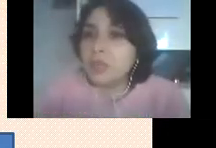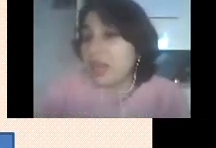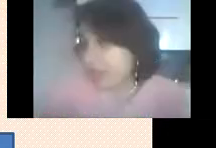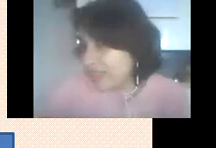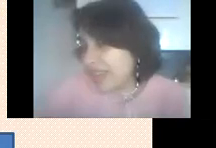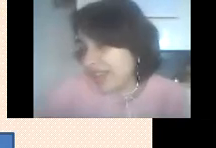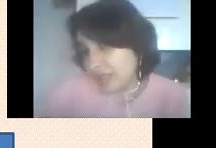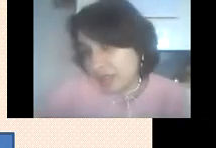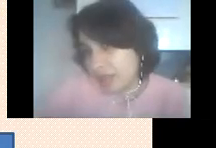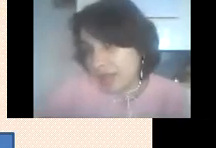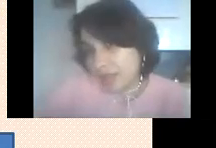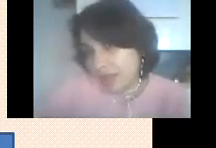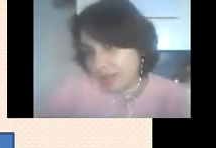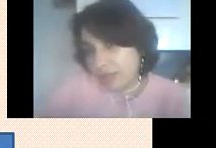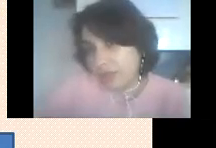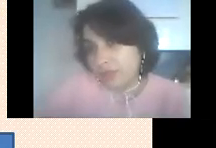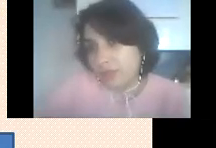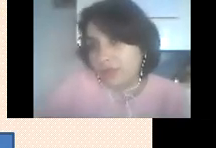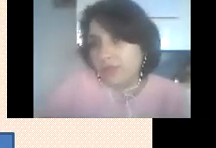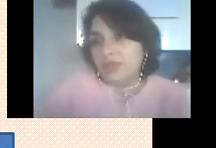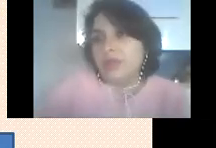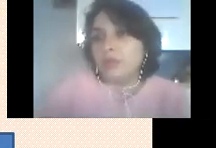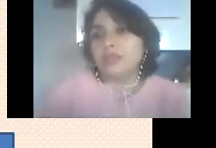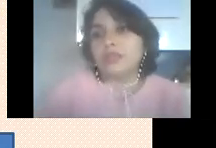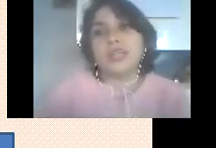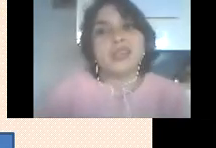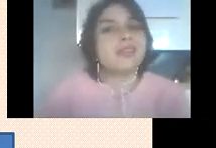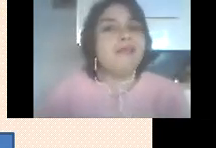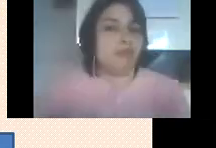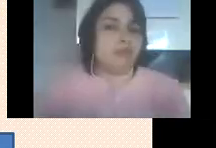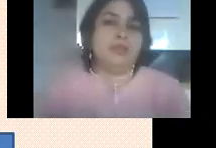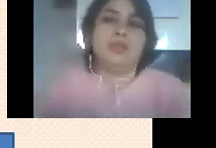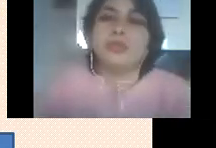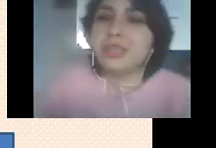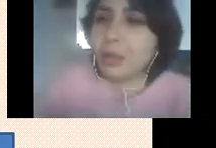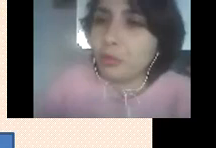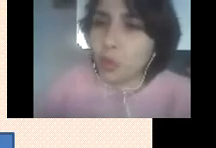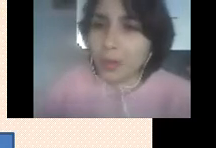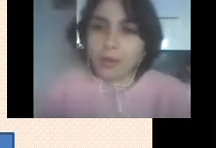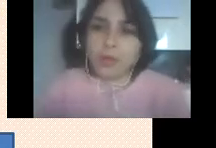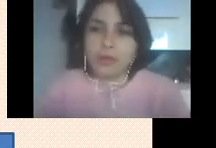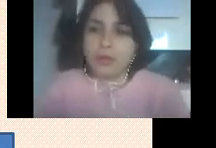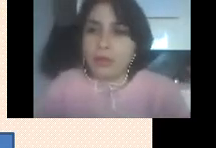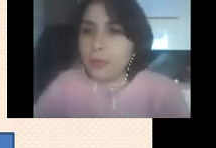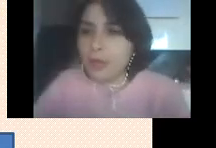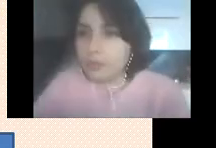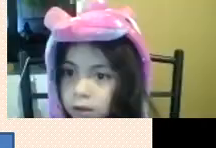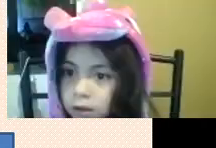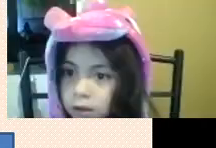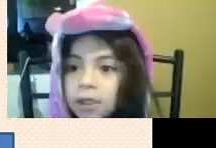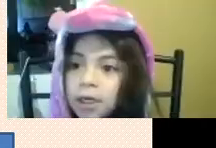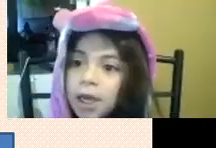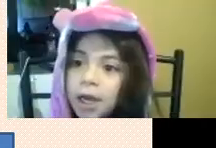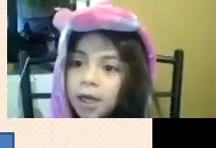vimos también distintas características que tenían, ¿cierto? Por eso ustedes ya saben. Entonces estamos súper rápidos. Ay,